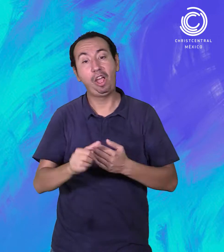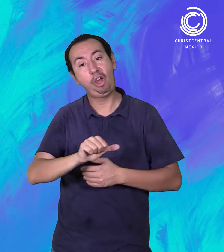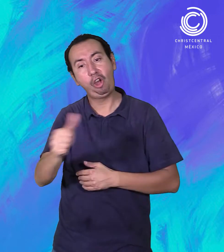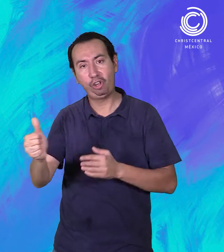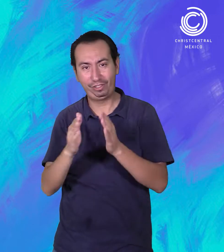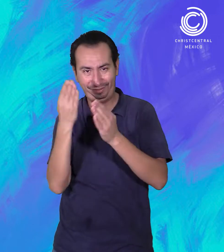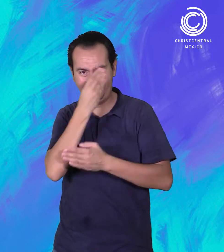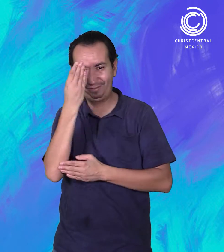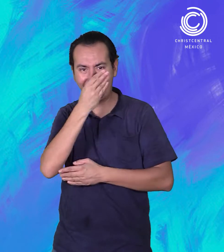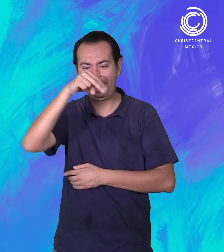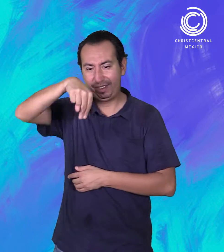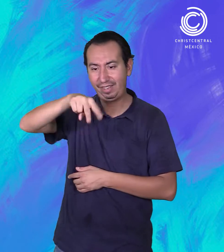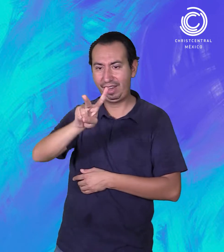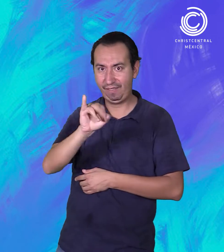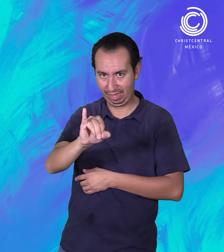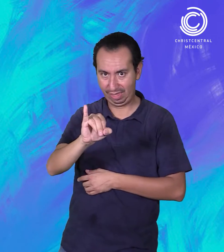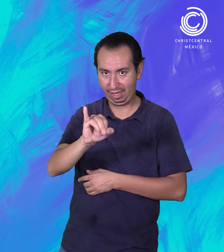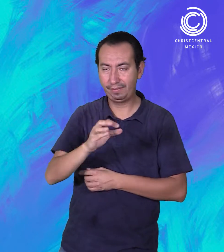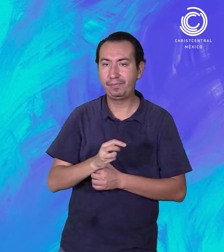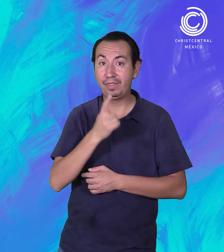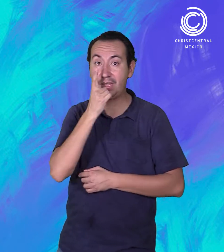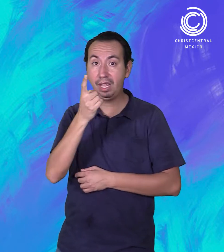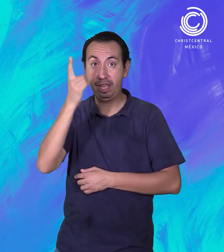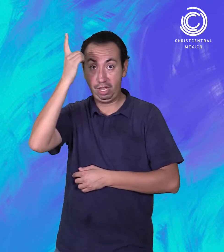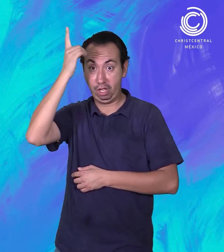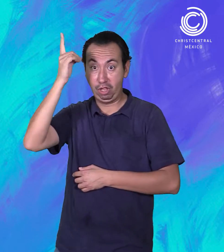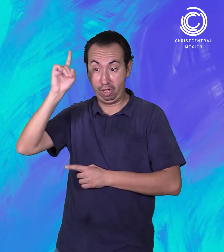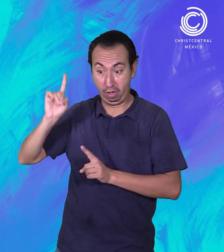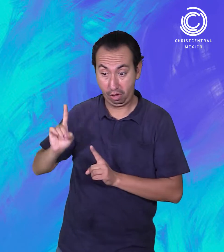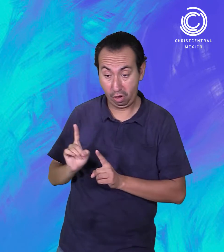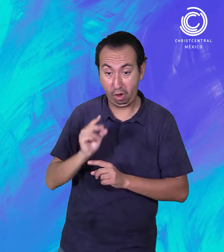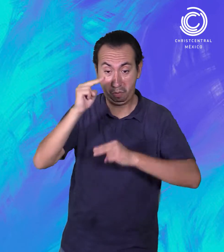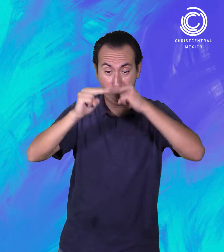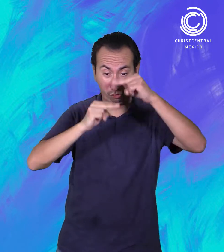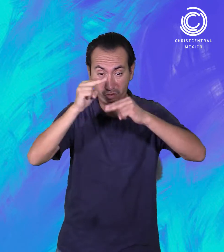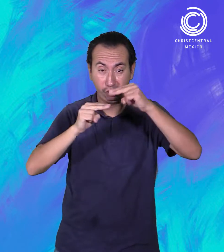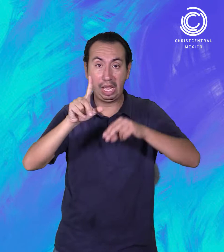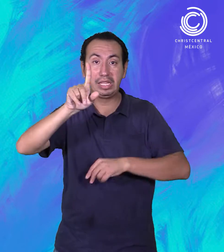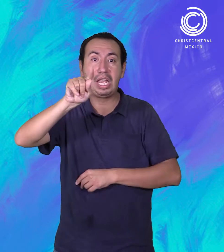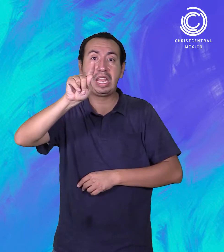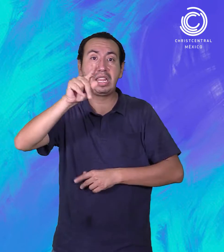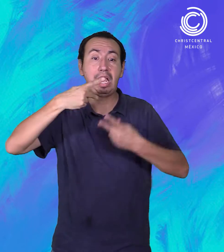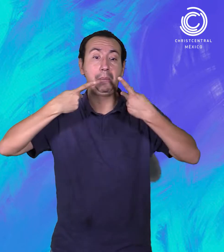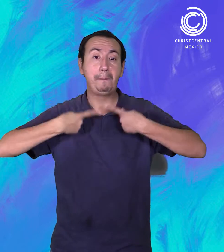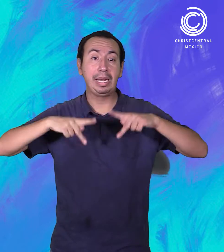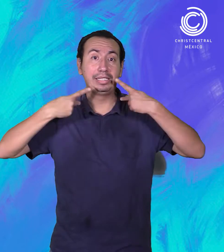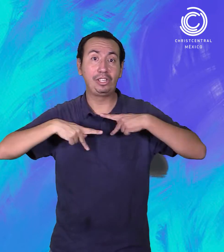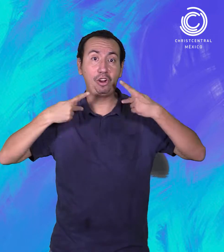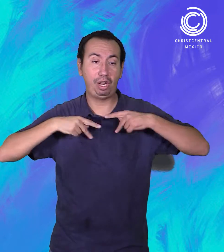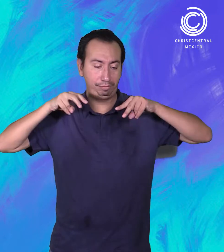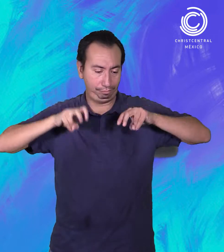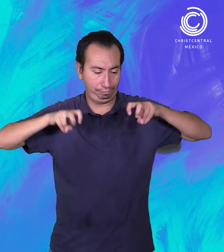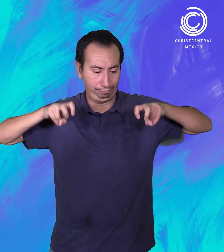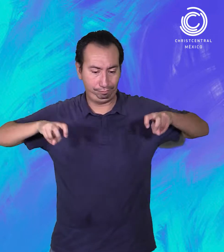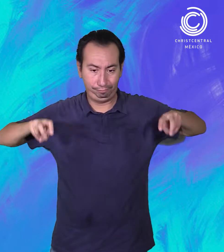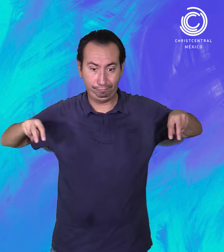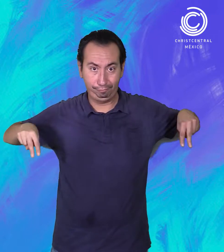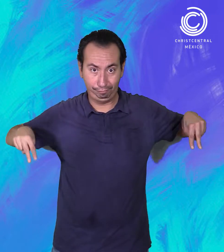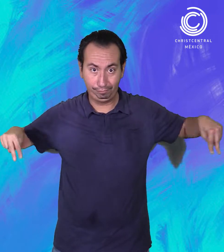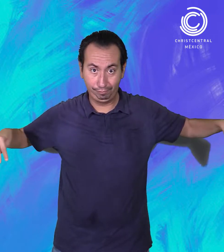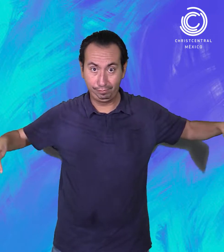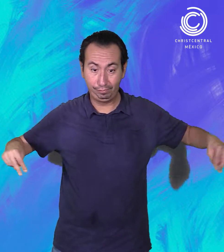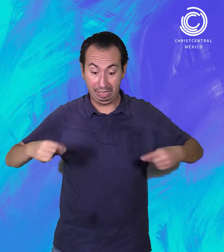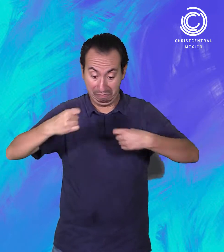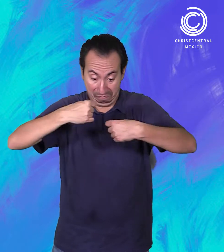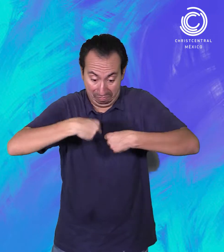El Señor descendió en la nube y habló con Moisés, y compartió con los 70 ancianos el espíritu